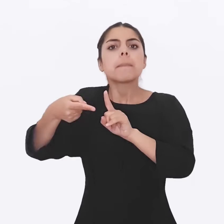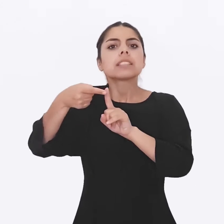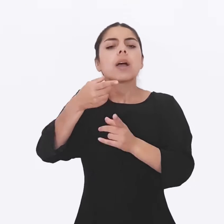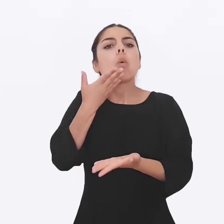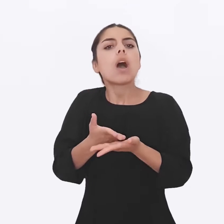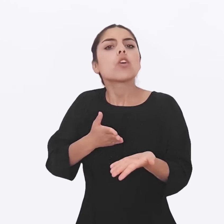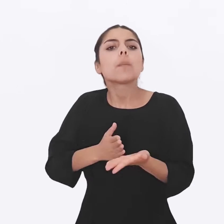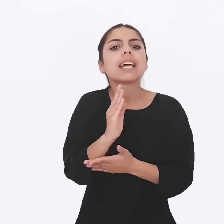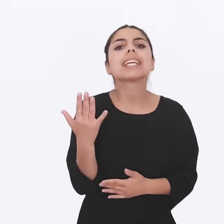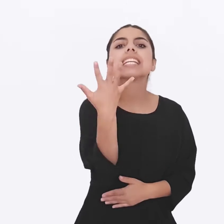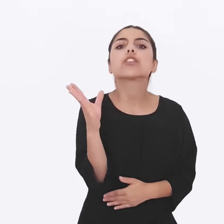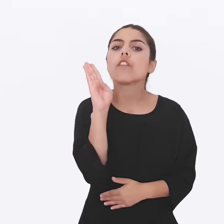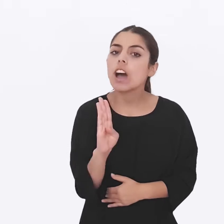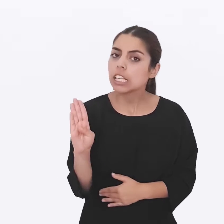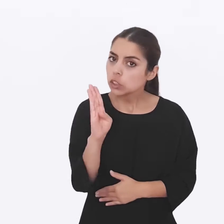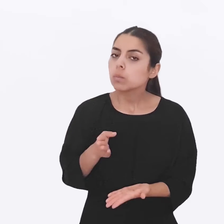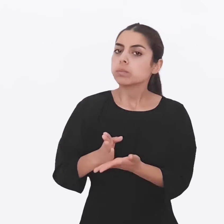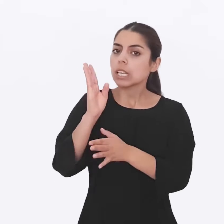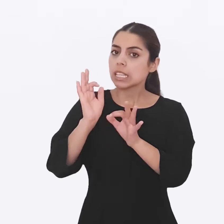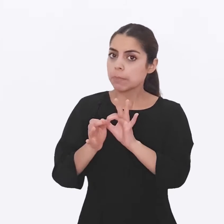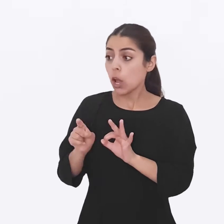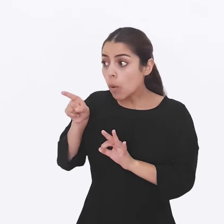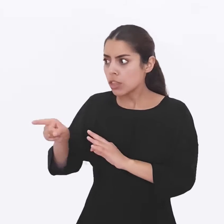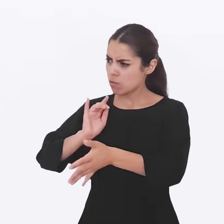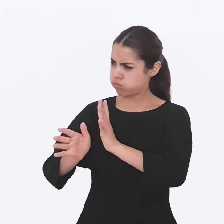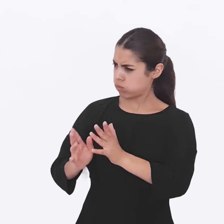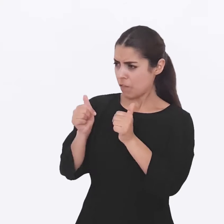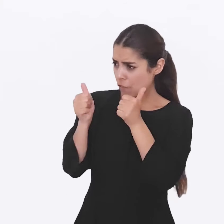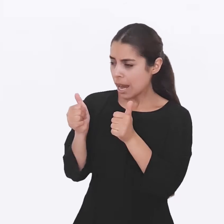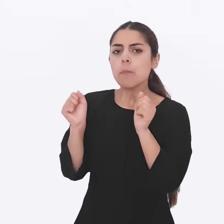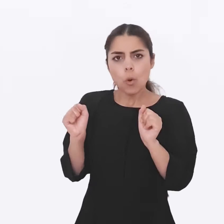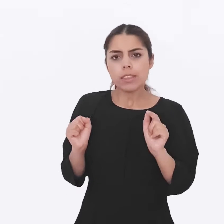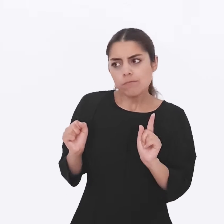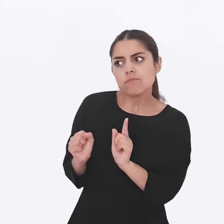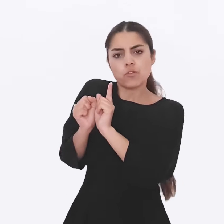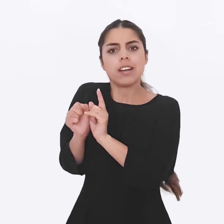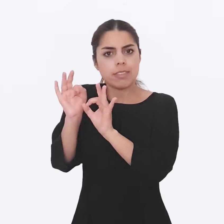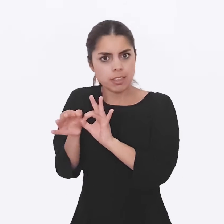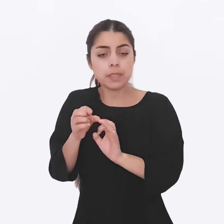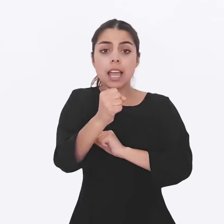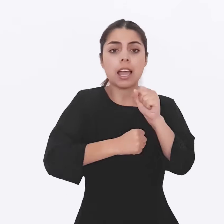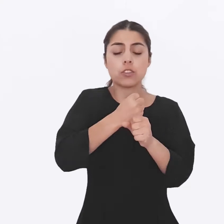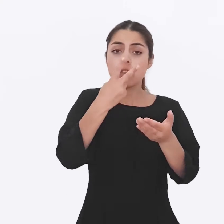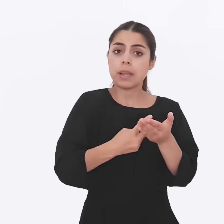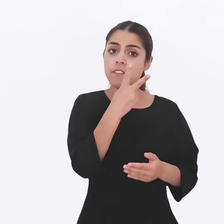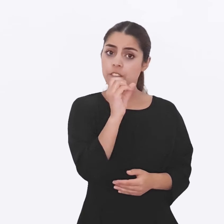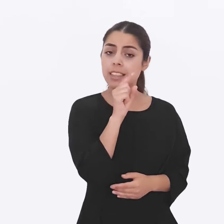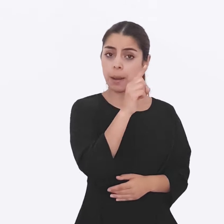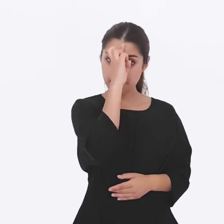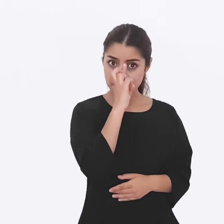intérpretes participen a partir de quinto básico en adelante o cuando el estudiante sea fluente en la lengua de señas. En 2020